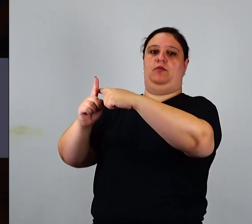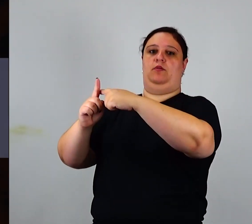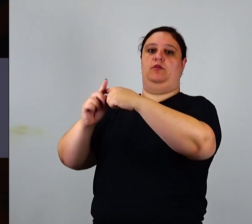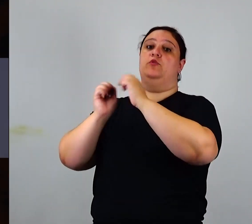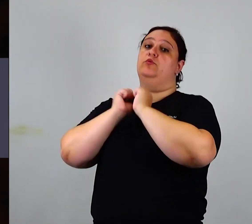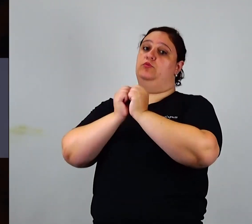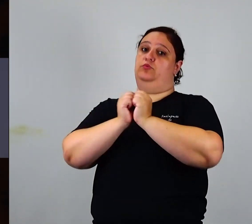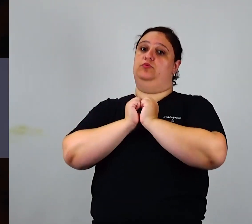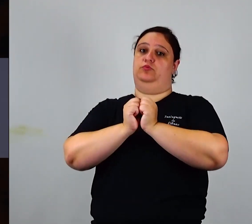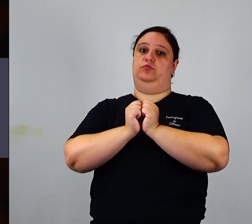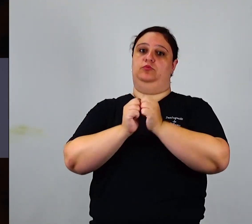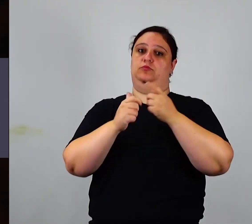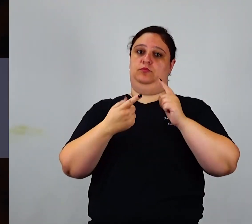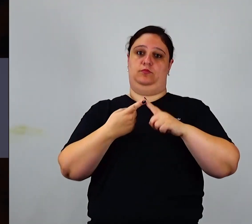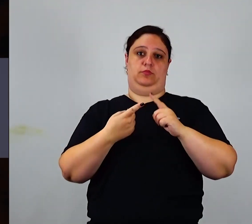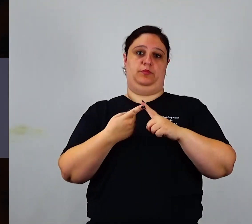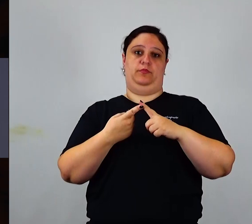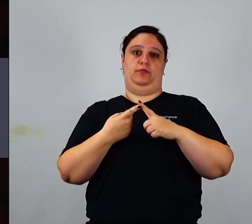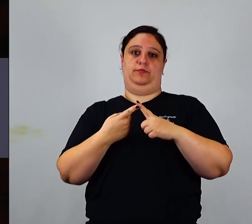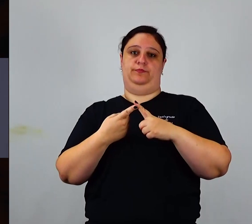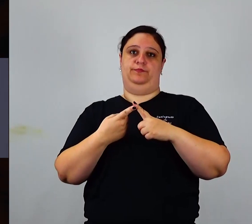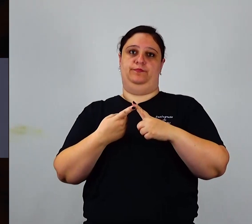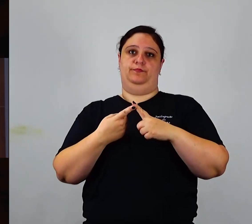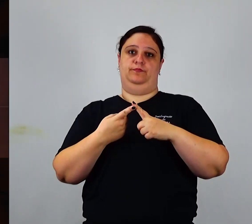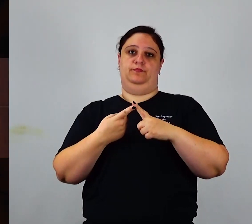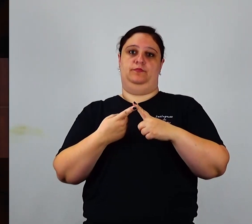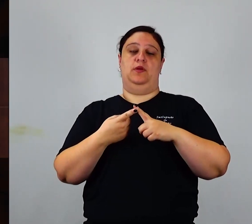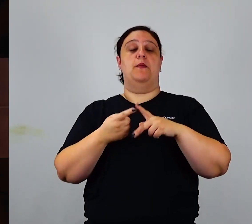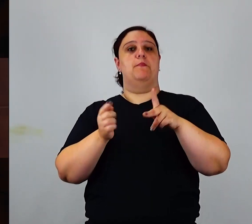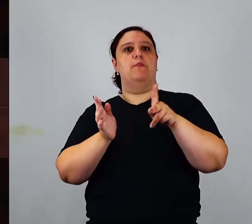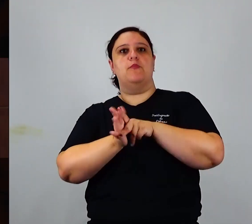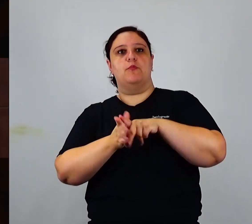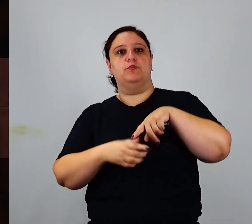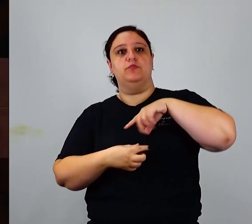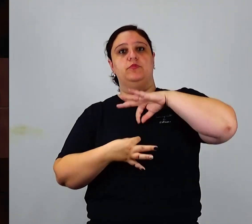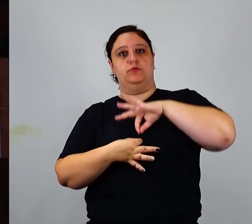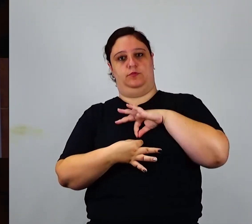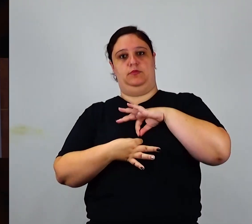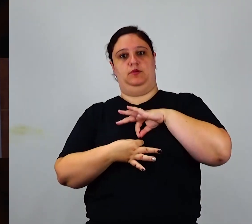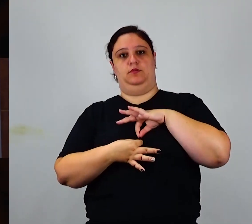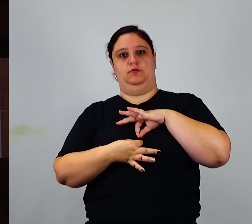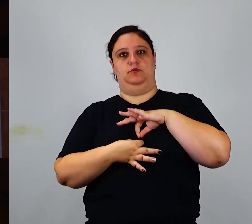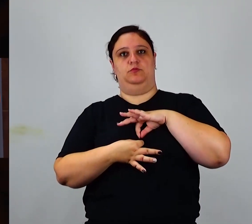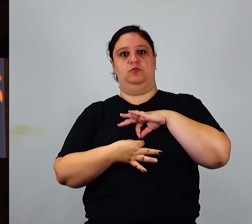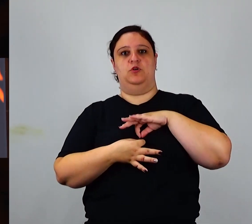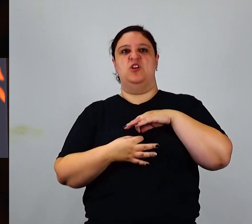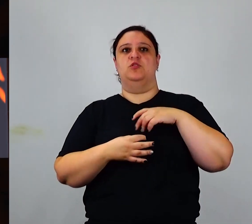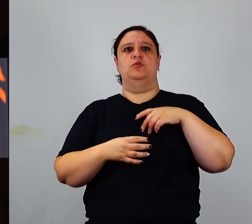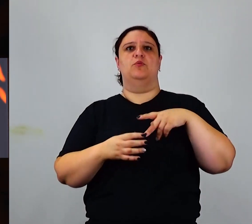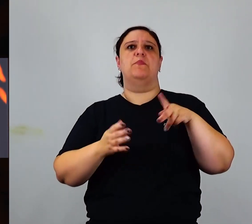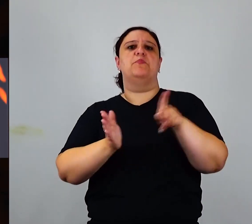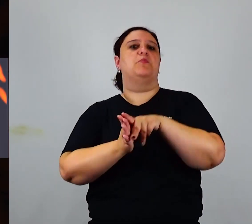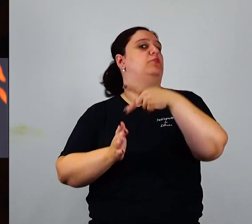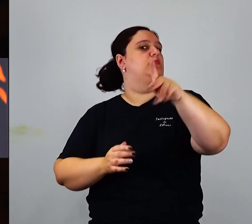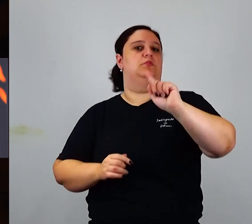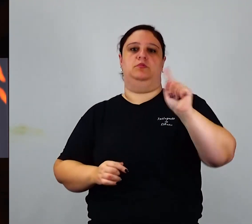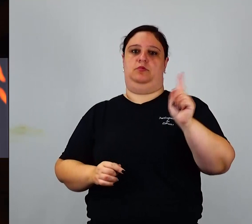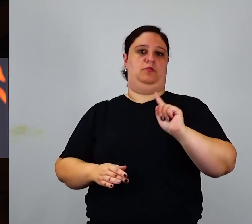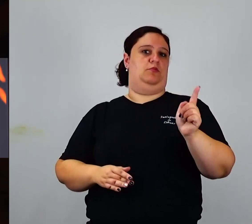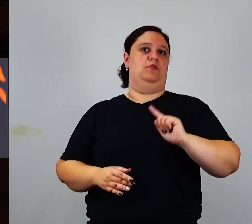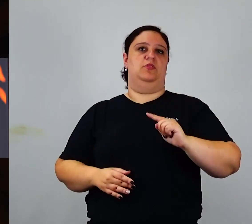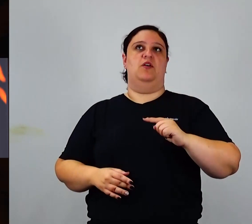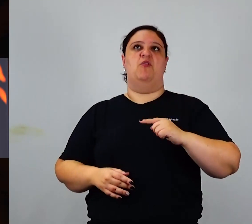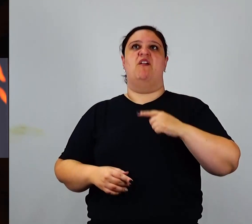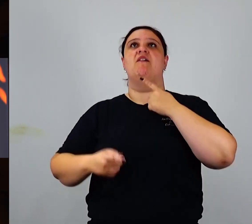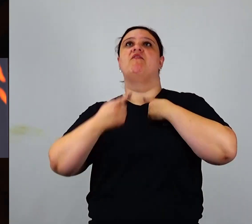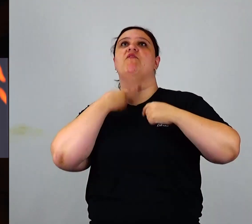primeiro fato. E esse é um fato espiritual, que não depende do seu pensamento, sentimento, vontade,